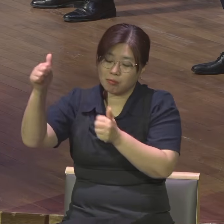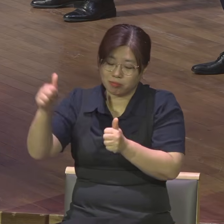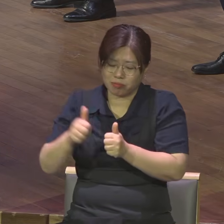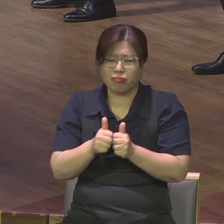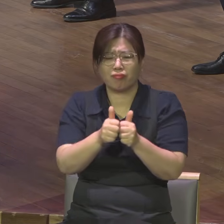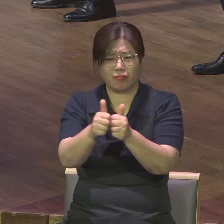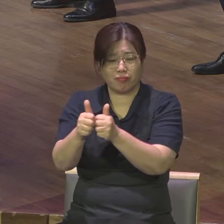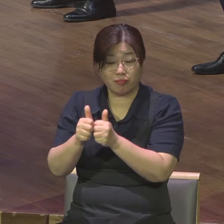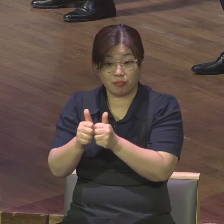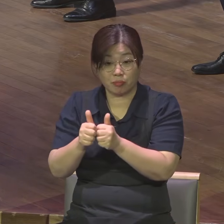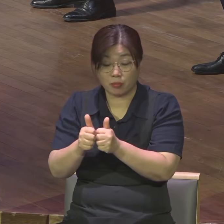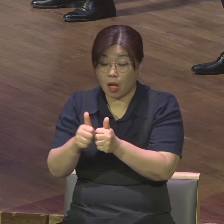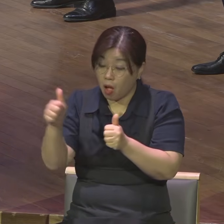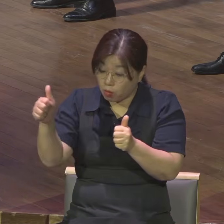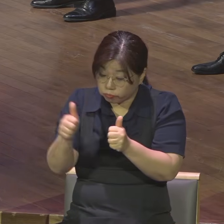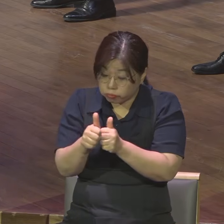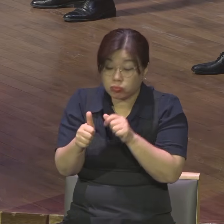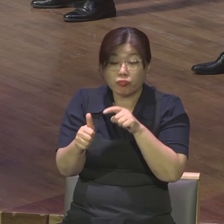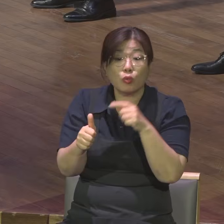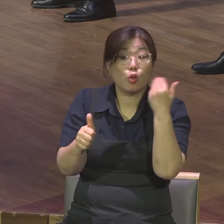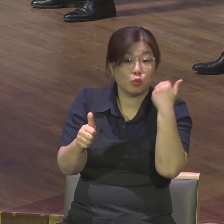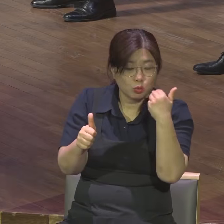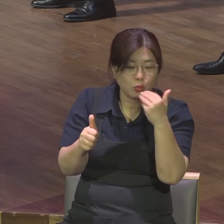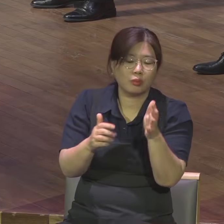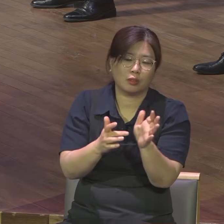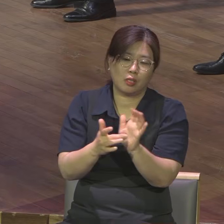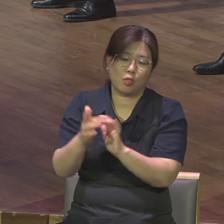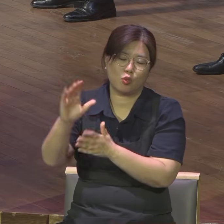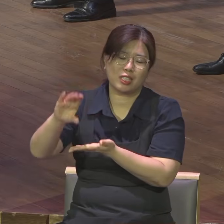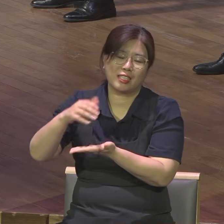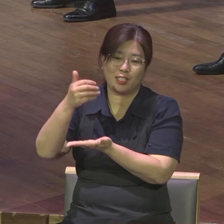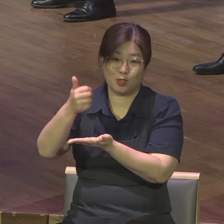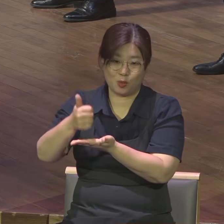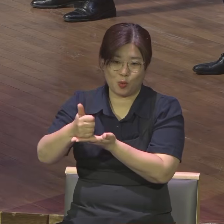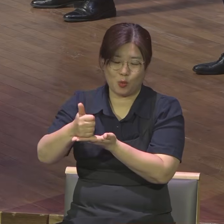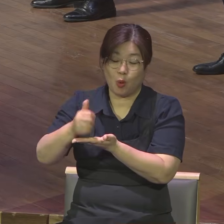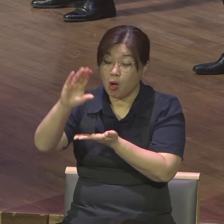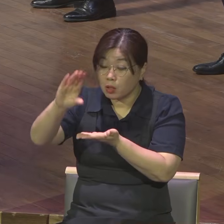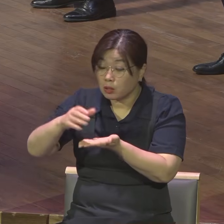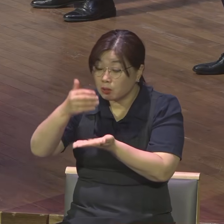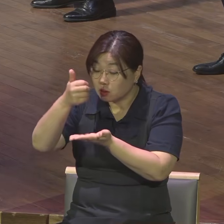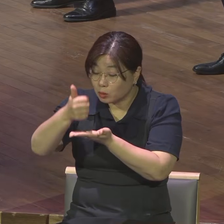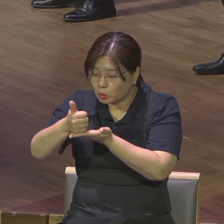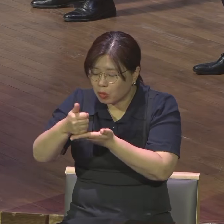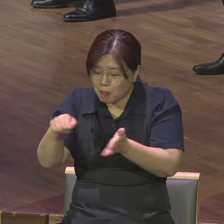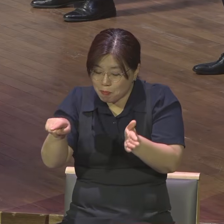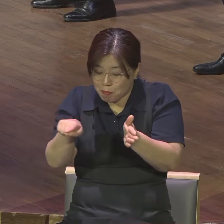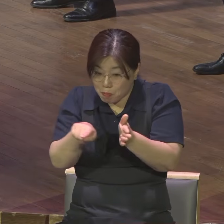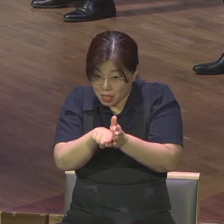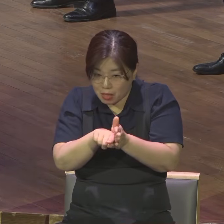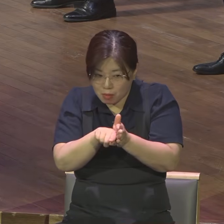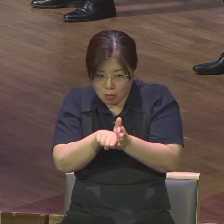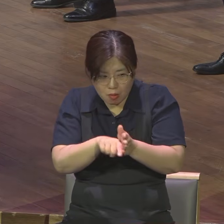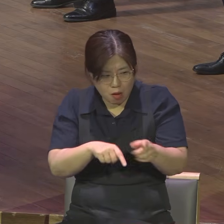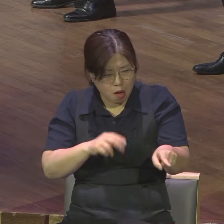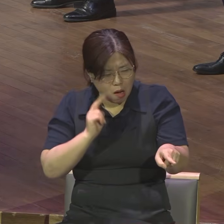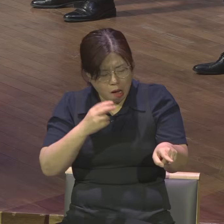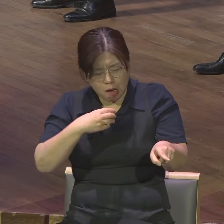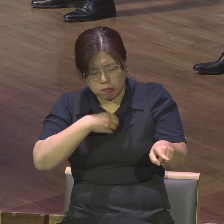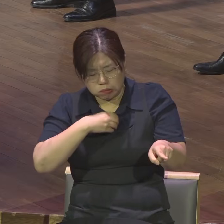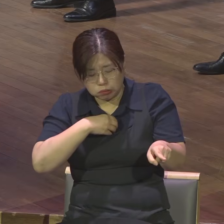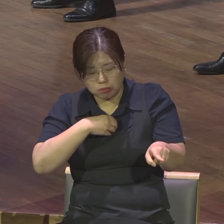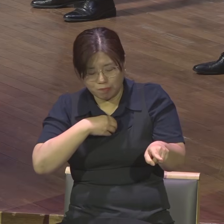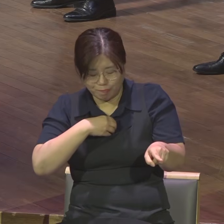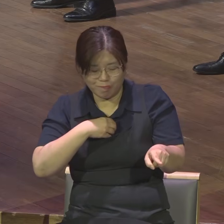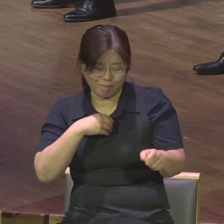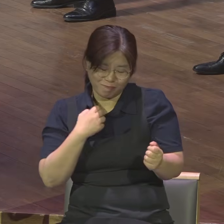예수님은 그리스도이십니다. 그래서 우리는 깊은 바다로 들어갈 수 있습니다. 거친 파도가 와도 믿음으로 전심전력할 수 있습니다. 우리의